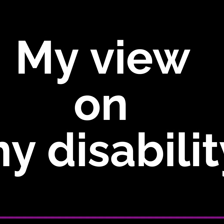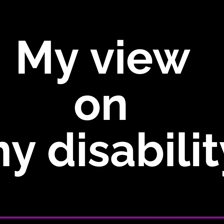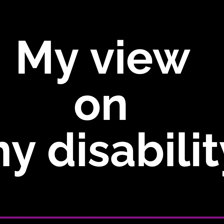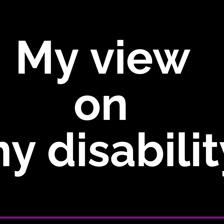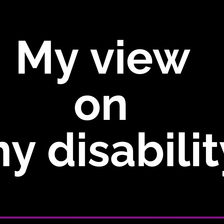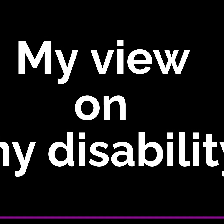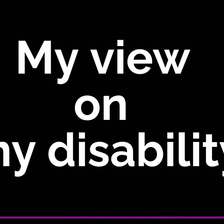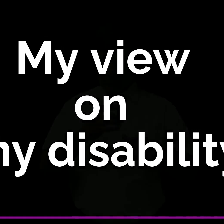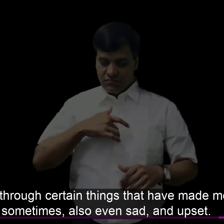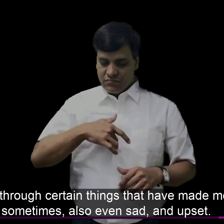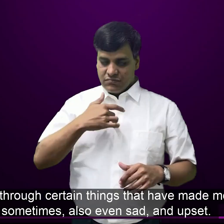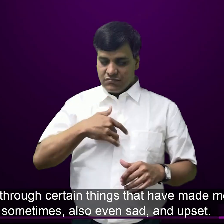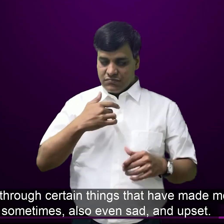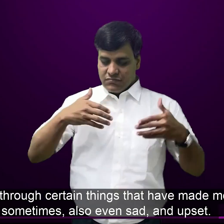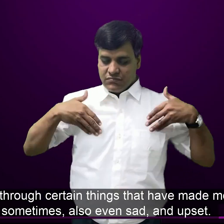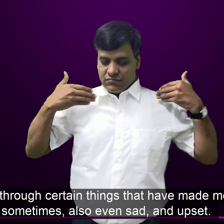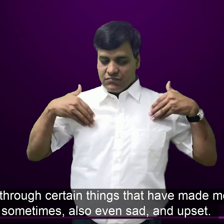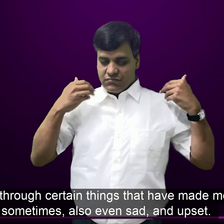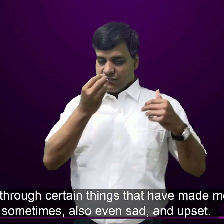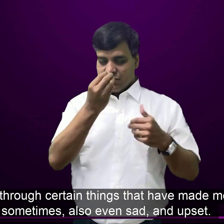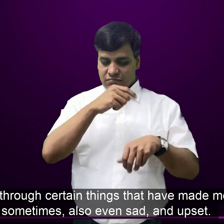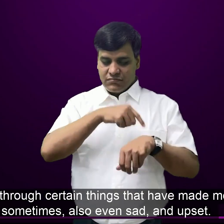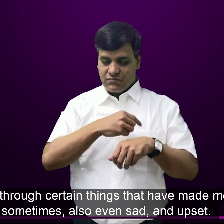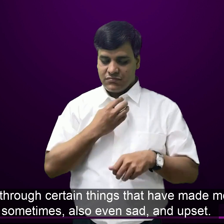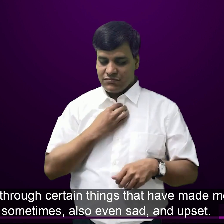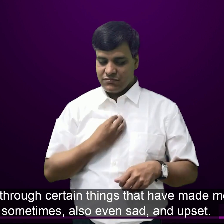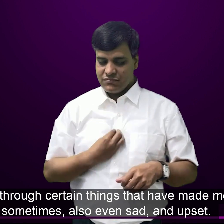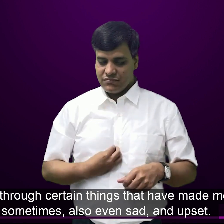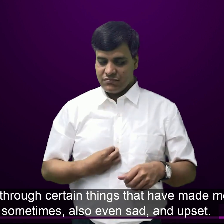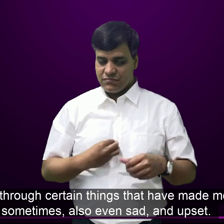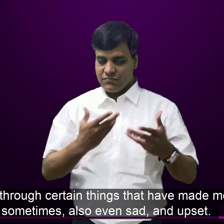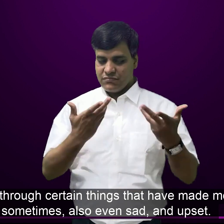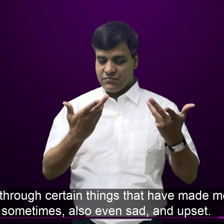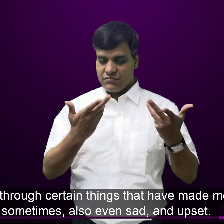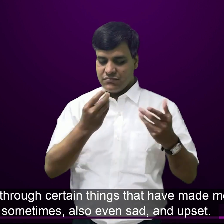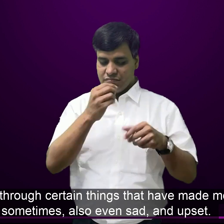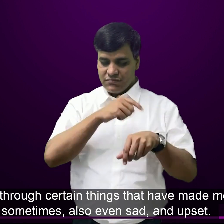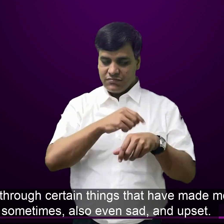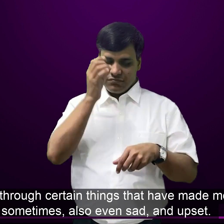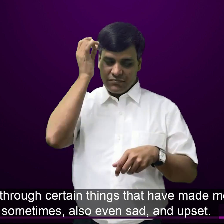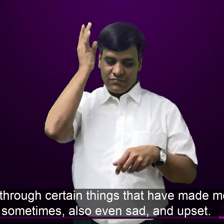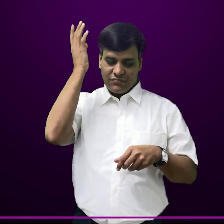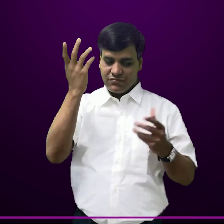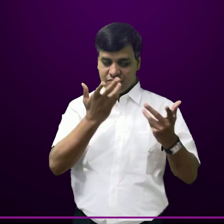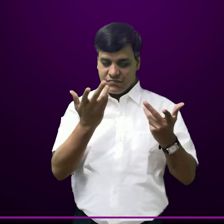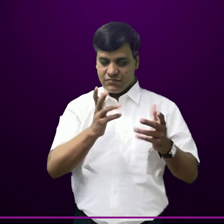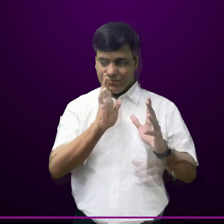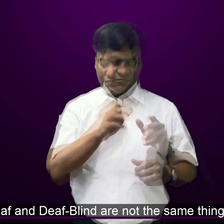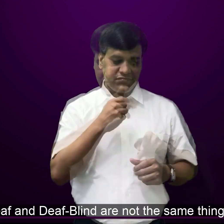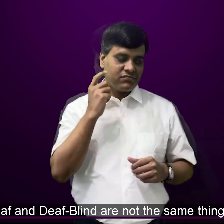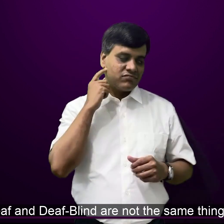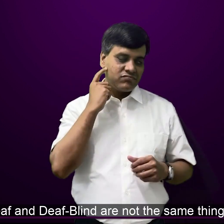दिव्यांगता के ऊपर मेरा नज़रिया। मैं ऐसी कई सारी चीज़ों से गुजरा हूँ जो मुझे कभी खुश करती थी, कभी उदास करती